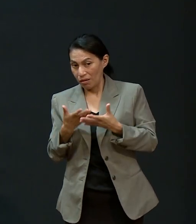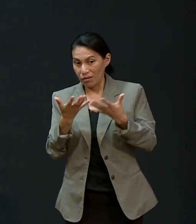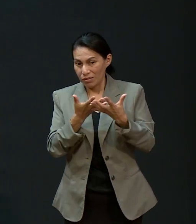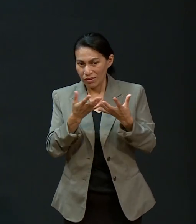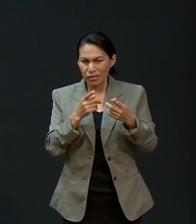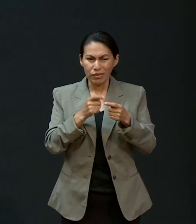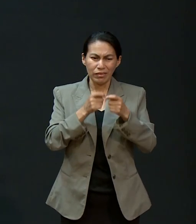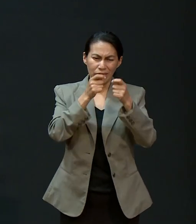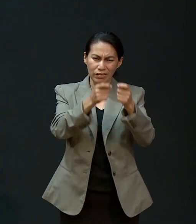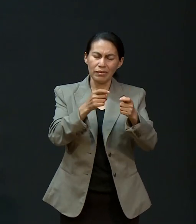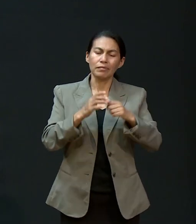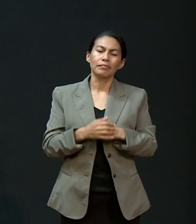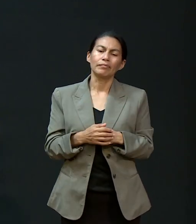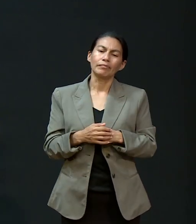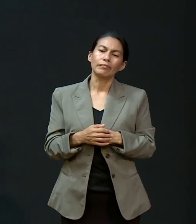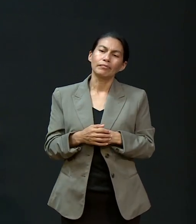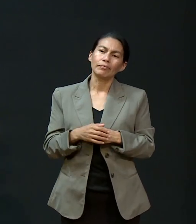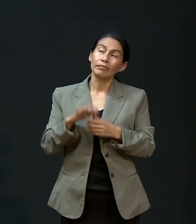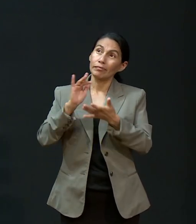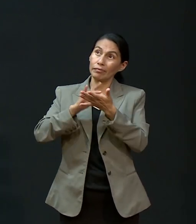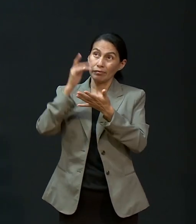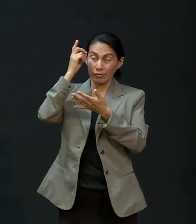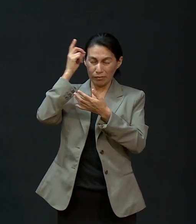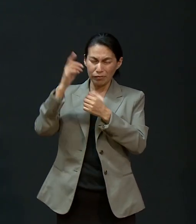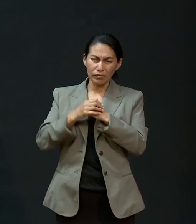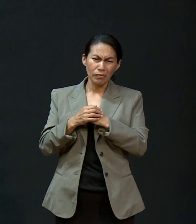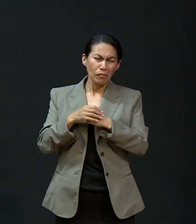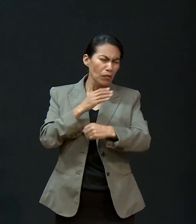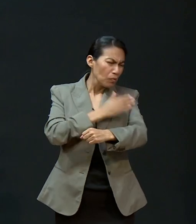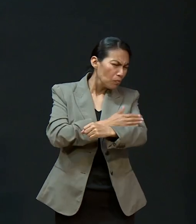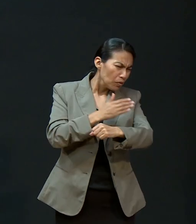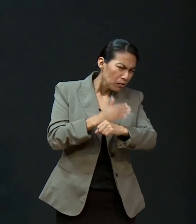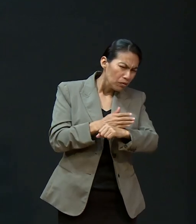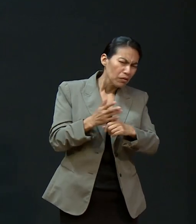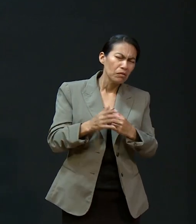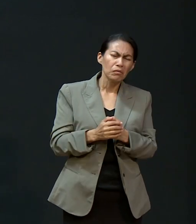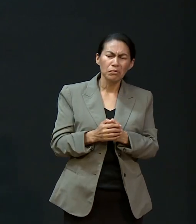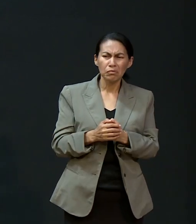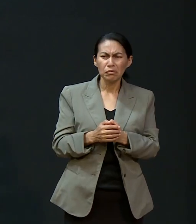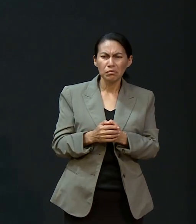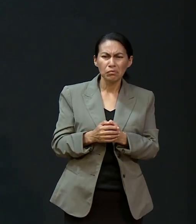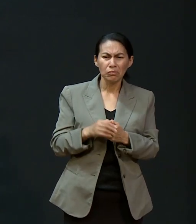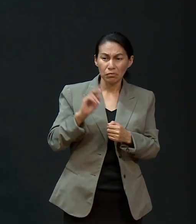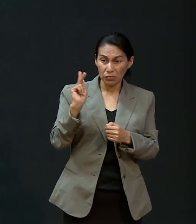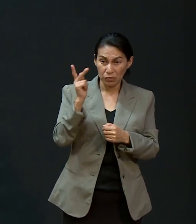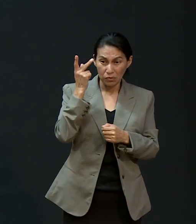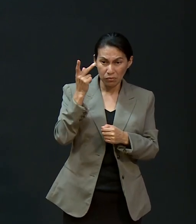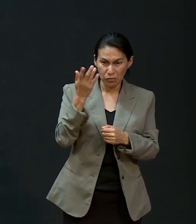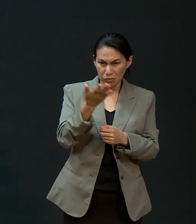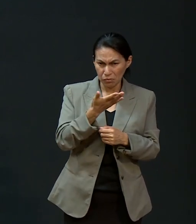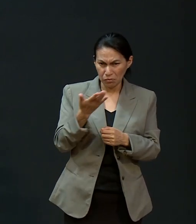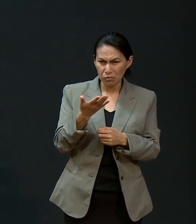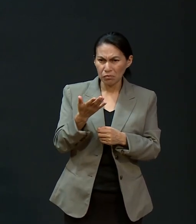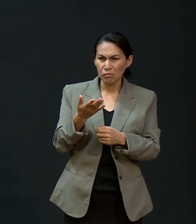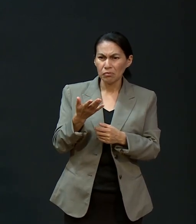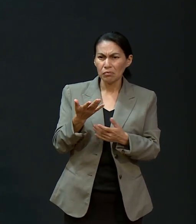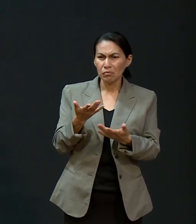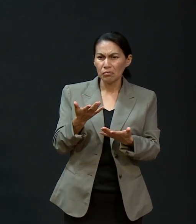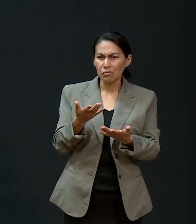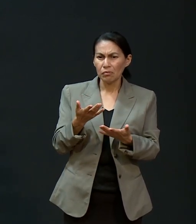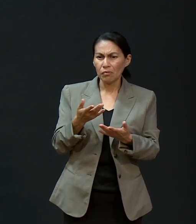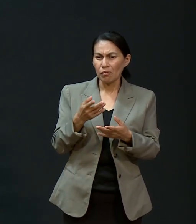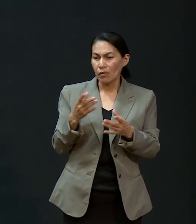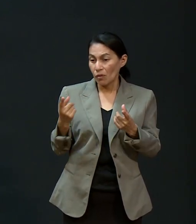acoplarme en cierta manera y gracias a Dios conocía a ciertos compañeros y que estaban en la